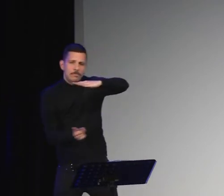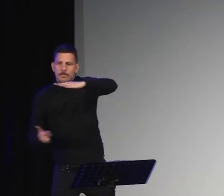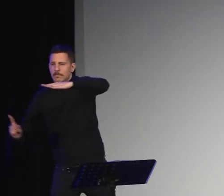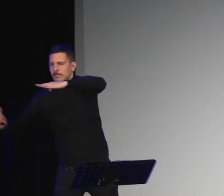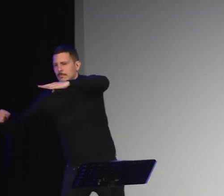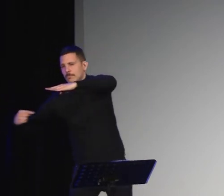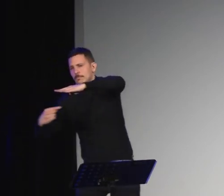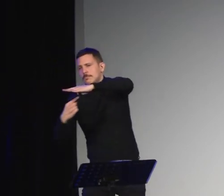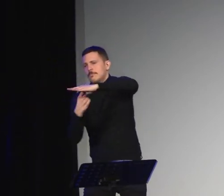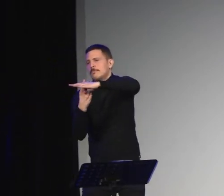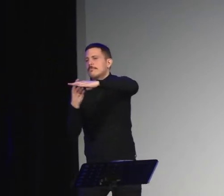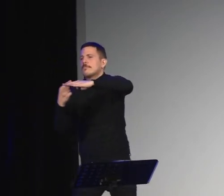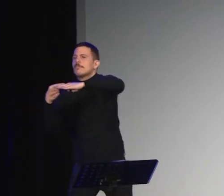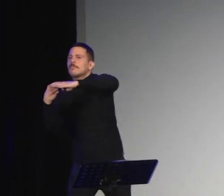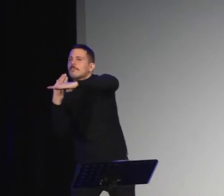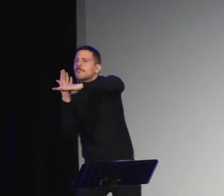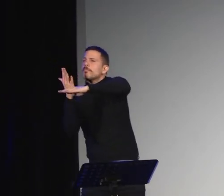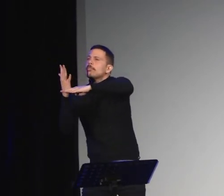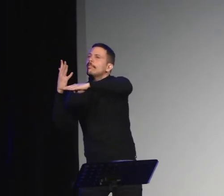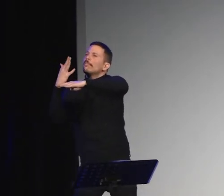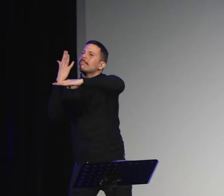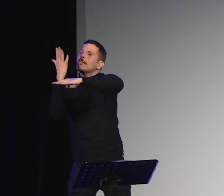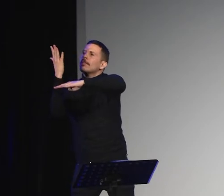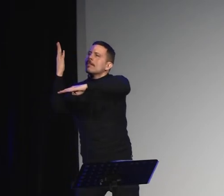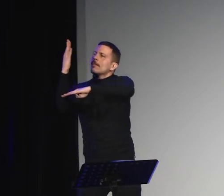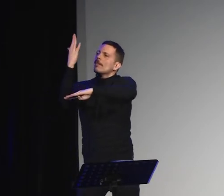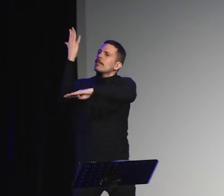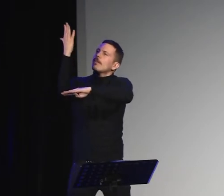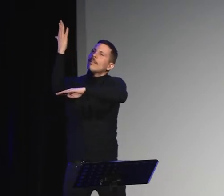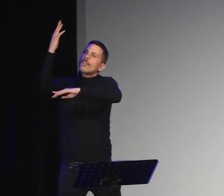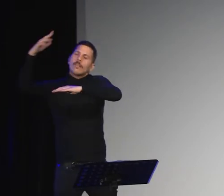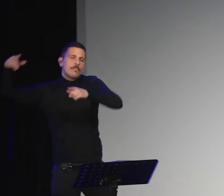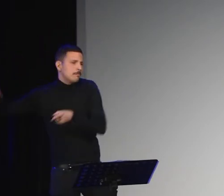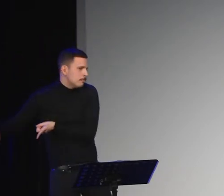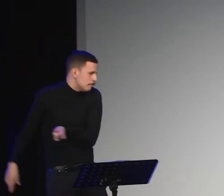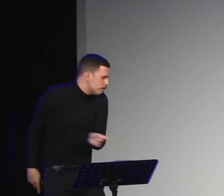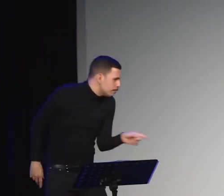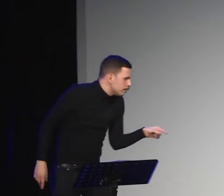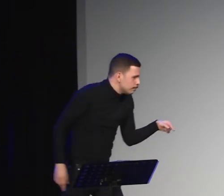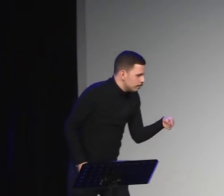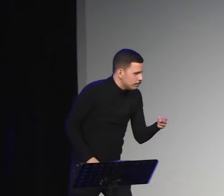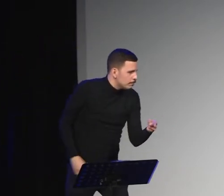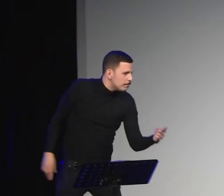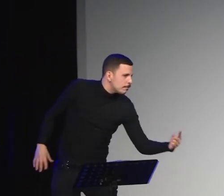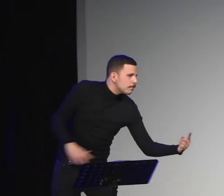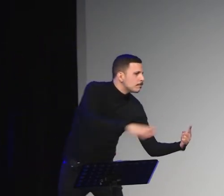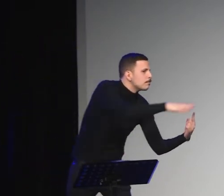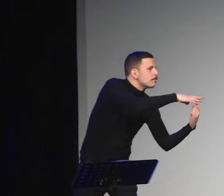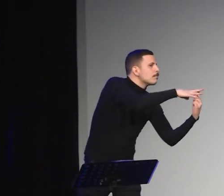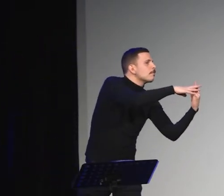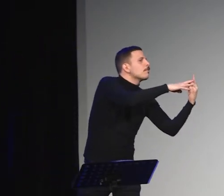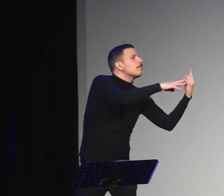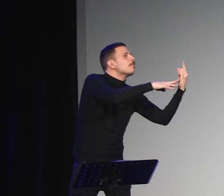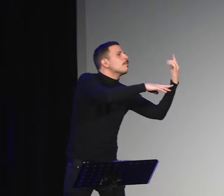étaient comme les bras d'un enfant cassé, les jambes cassées d'un enfant mort, ses petits bras cassés figés dans l'arbre.